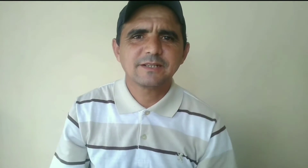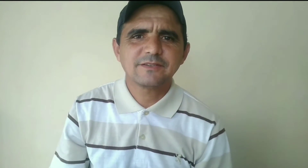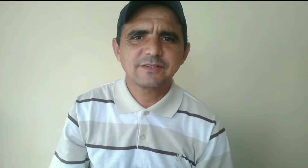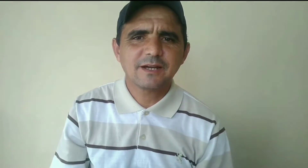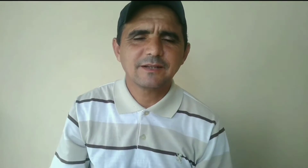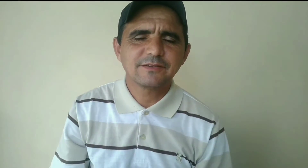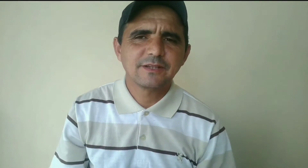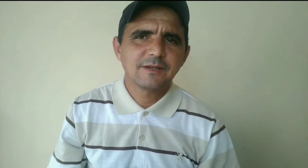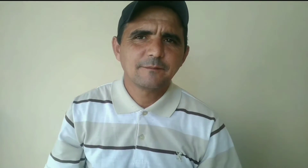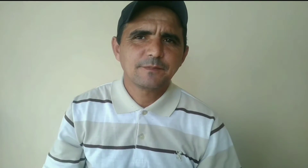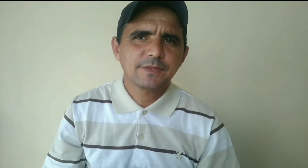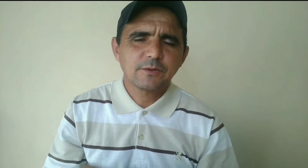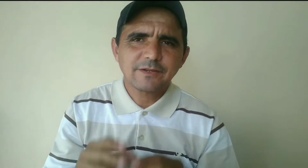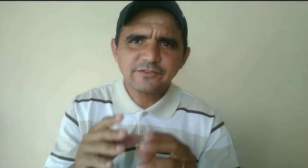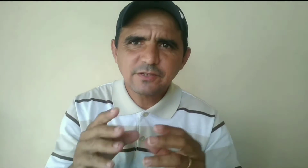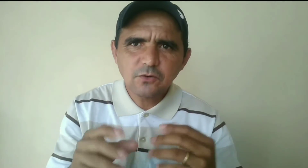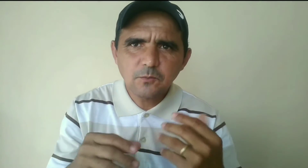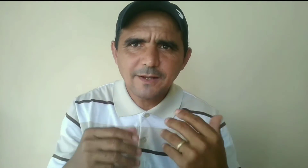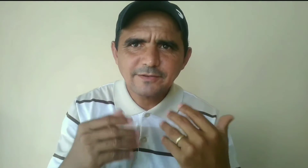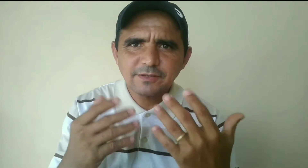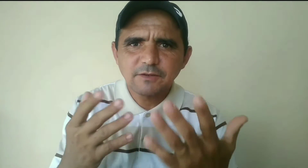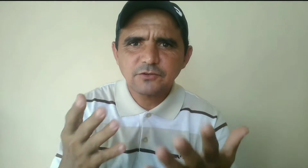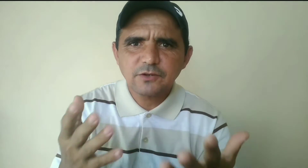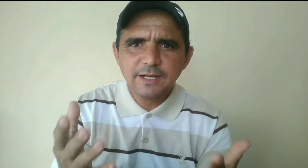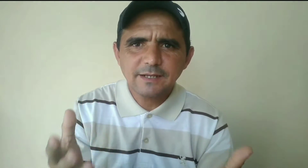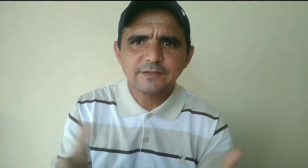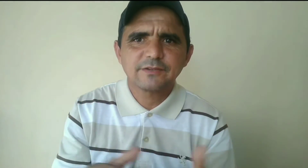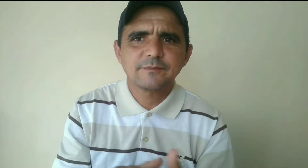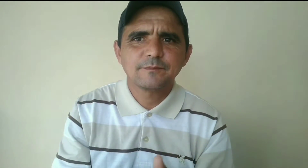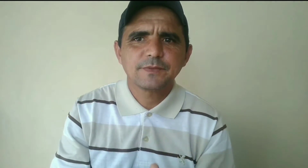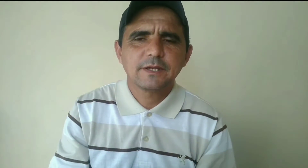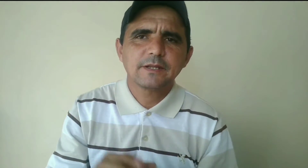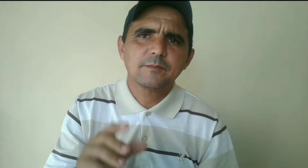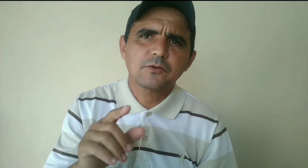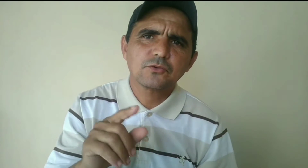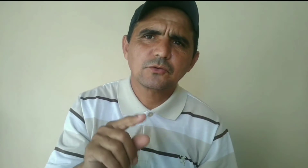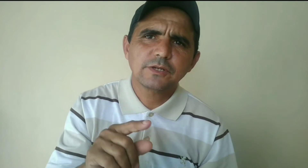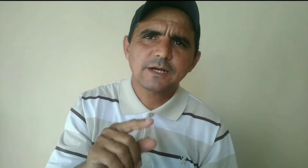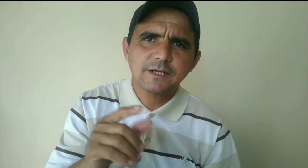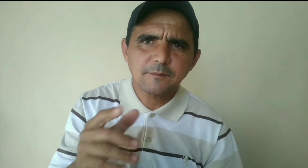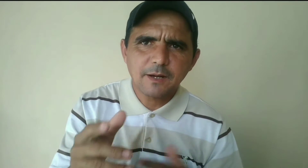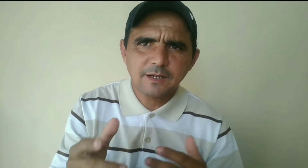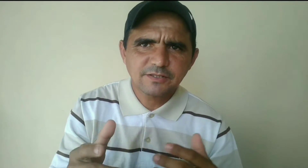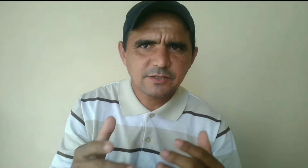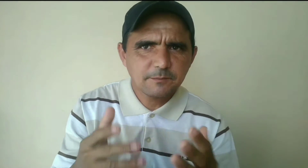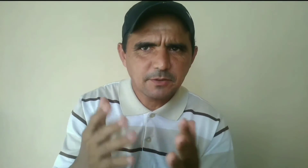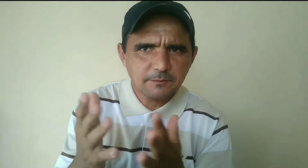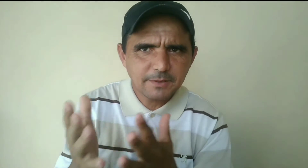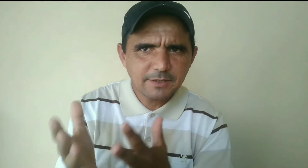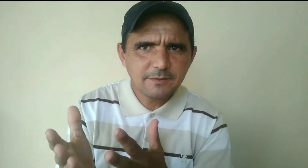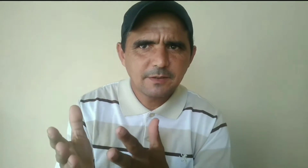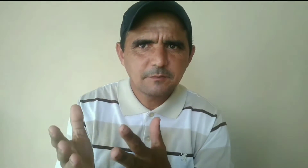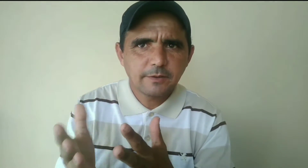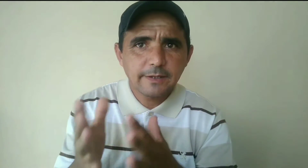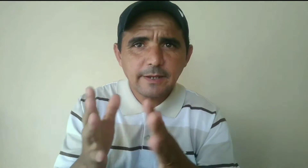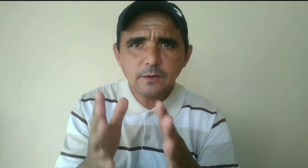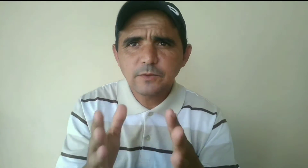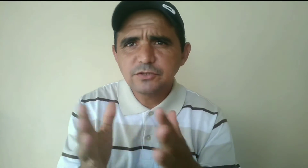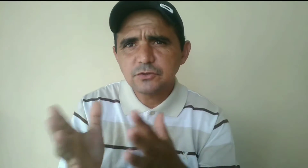de sinais. Então, assim como as línguas orais, ela possui a gramática própria, porque é um